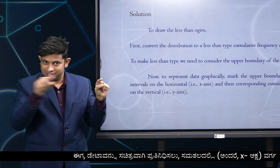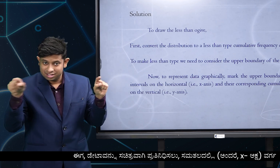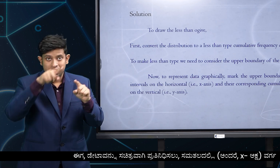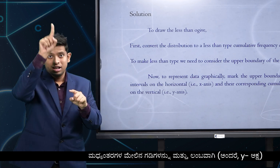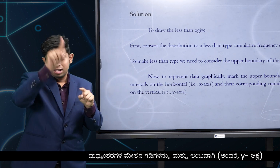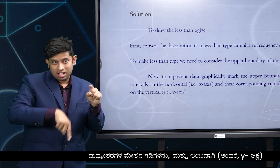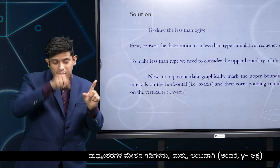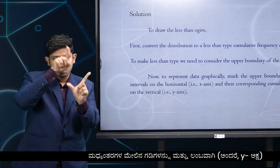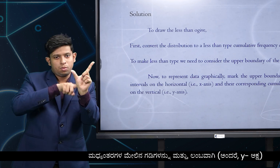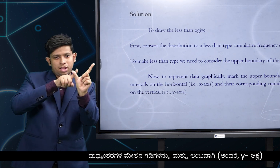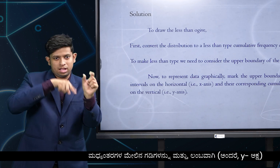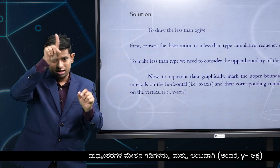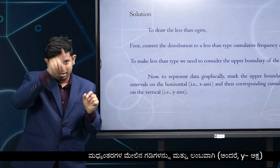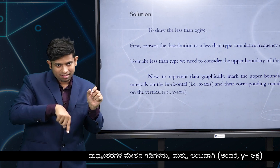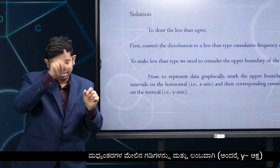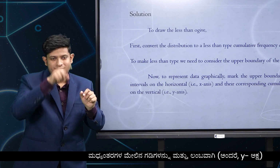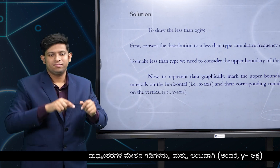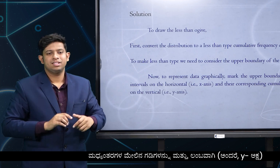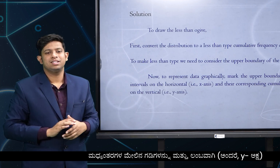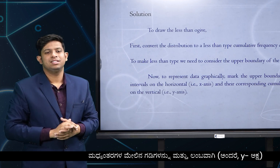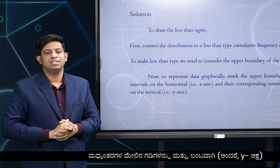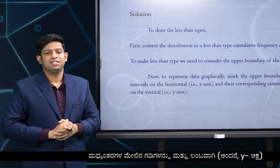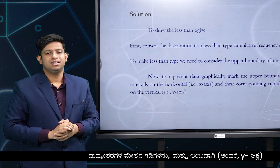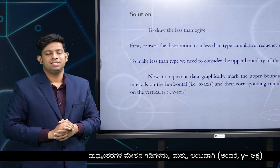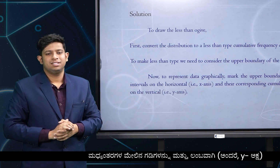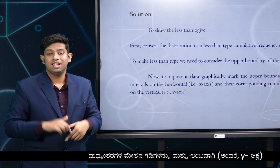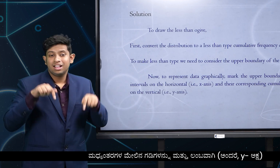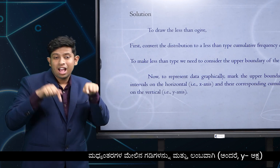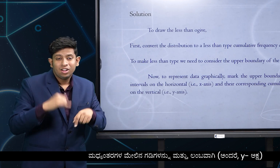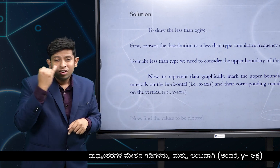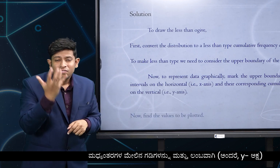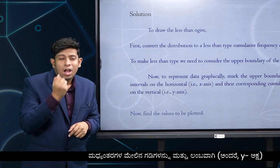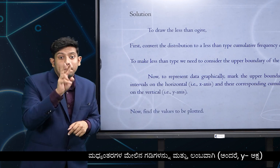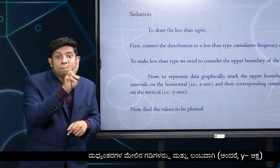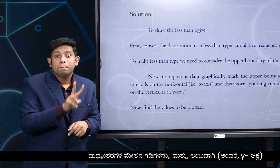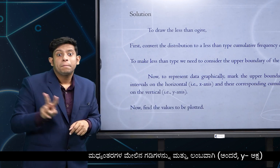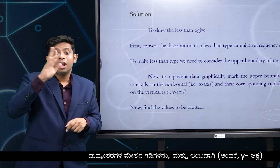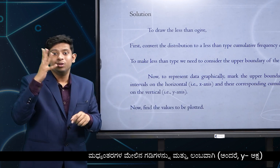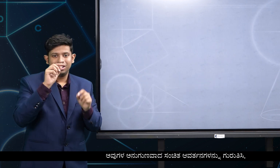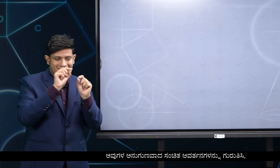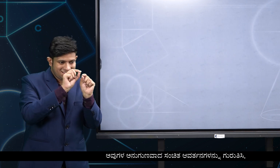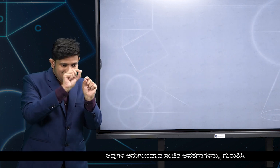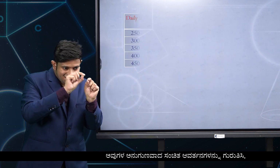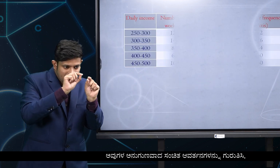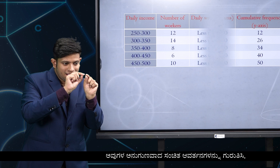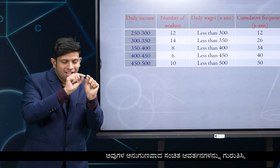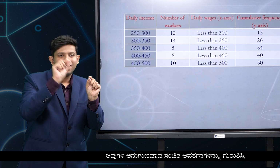ವರ್ಗ ಮಧ್ಯಂತರಗಳ ಮೇಲಿನ ಗಡಿಗಳನ್ನು ಮತ್ತು ಲಂಬವಾಗಿ, ಅಂದರೆ y- ಅಕ್ಷ, ಅವುಗಳ ಅನುಗುಣವಾದ